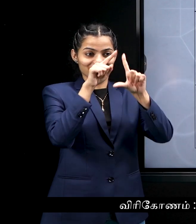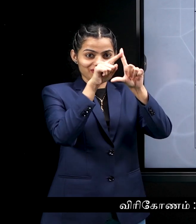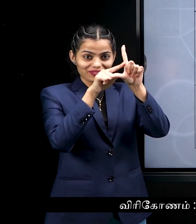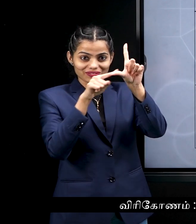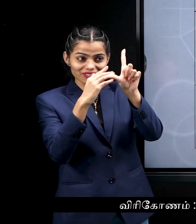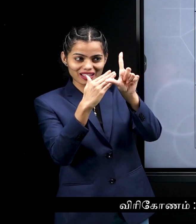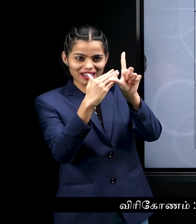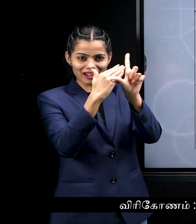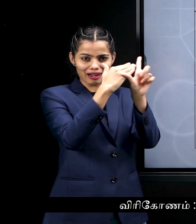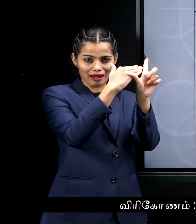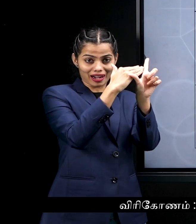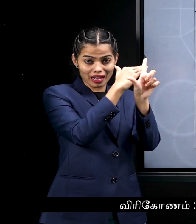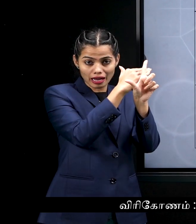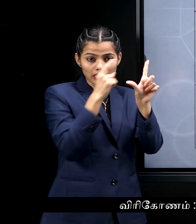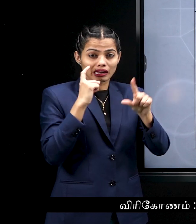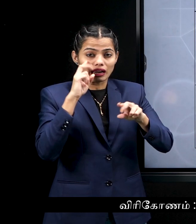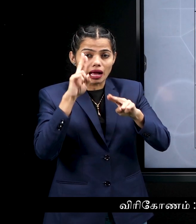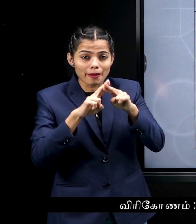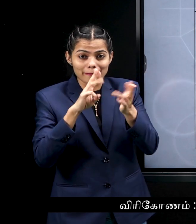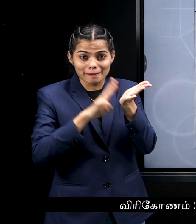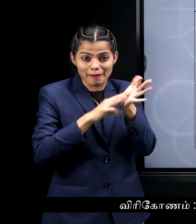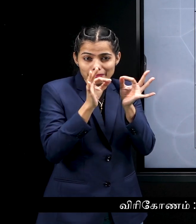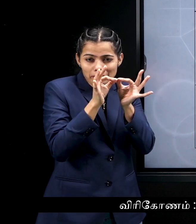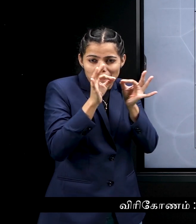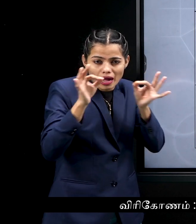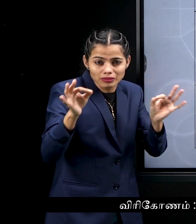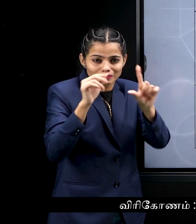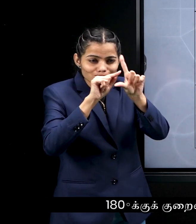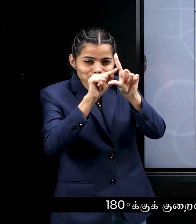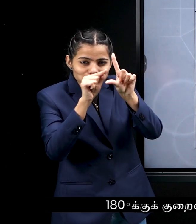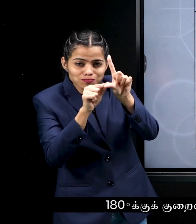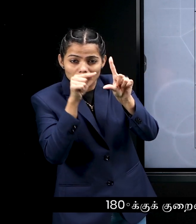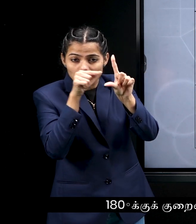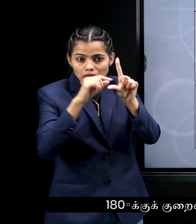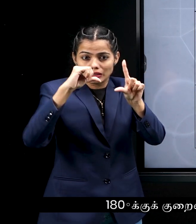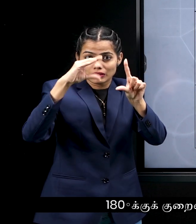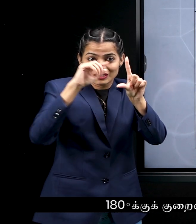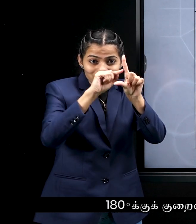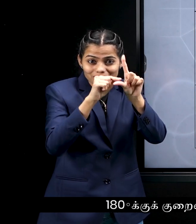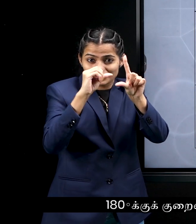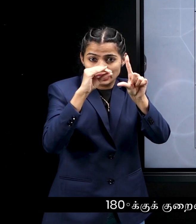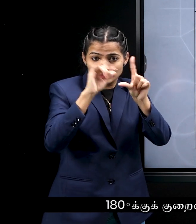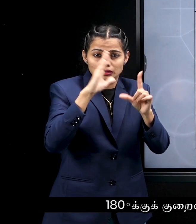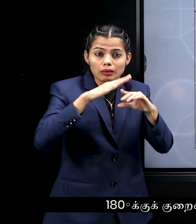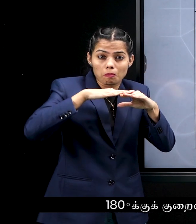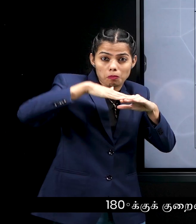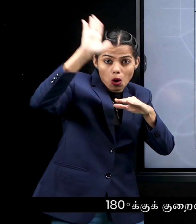விரிகோணம். ஒரு கோணத்தின் அளவு 90 பாகைக்கு அதிகமாகவும் 180 பாகைக்கு குறைவாகவும் இருந்தால் அது